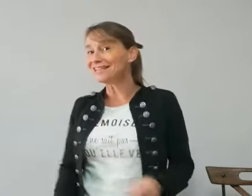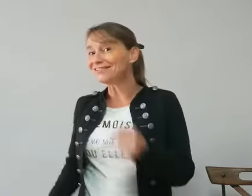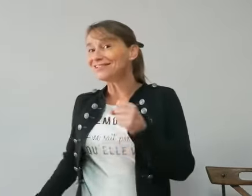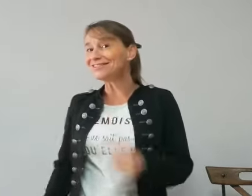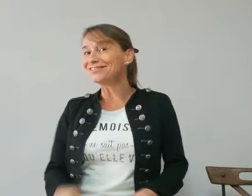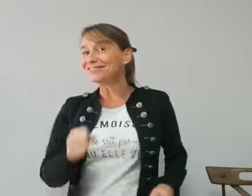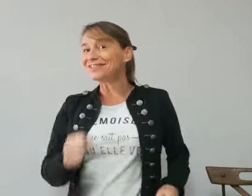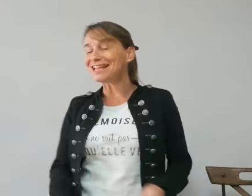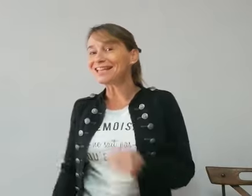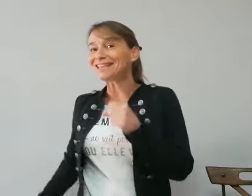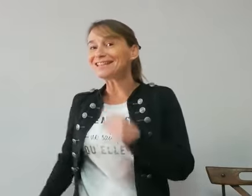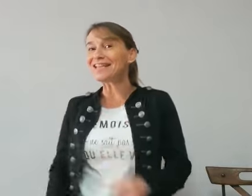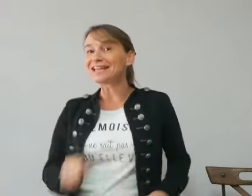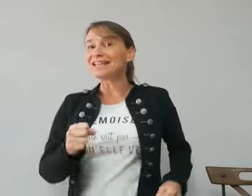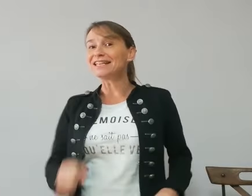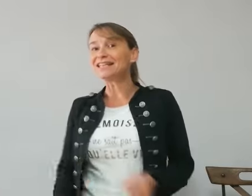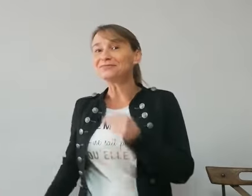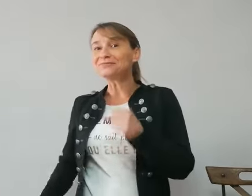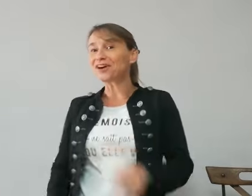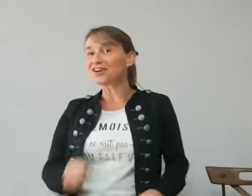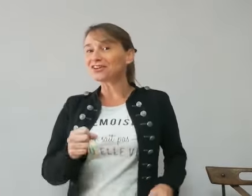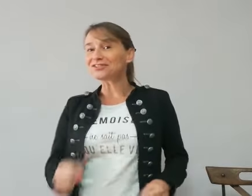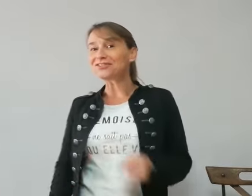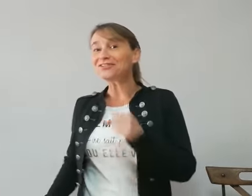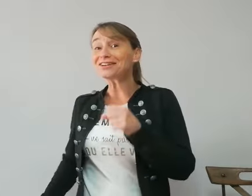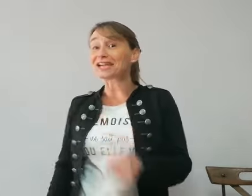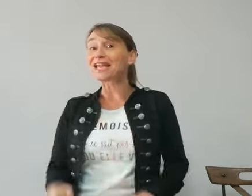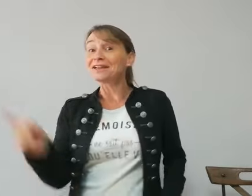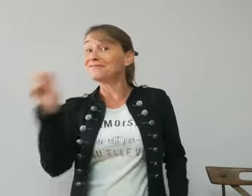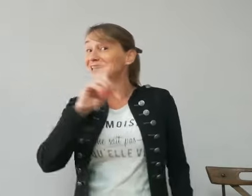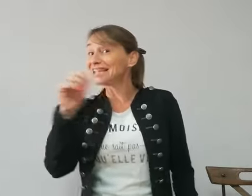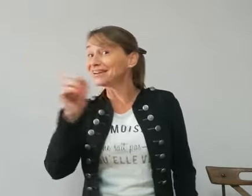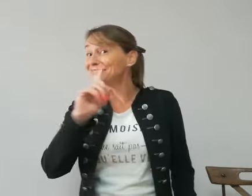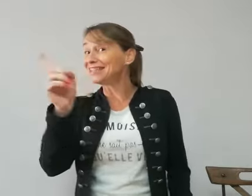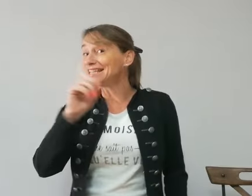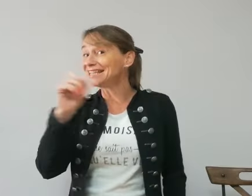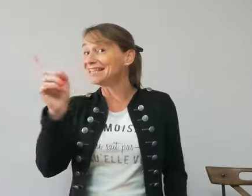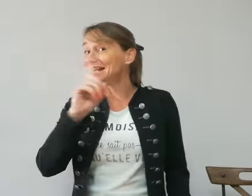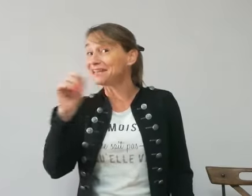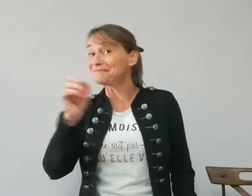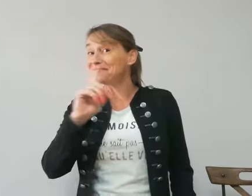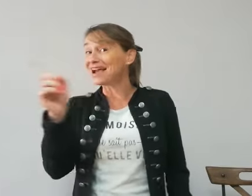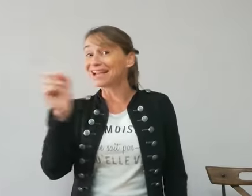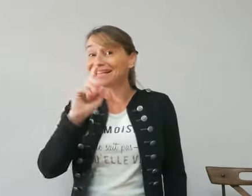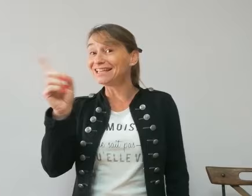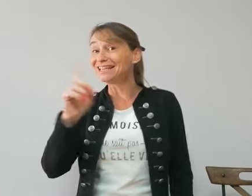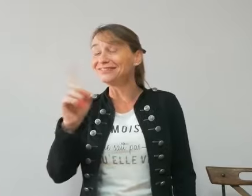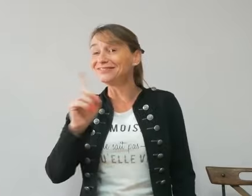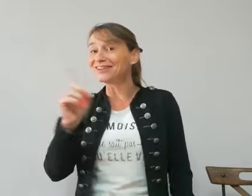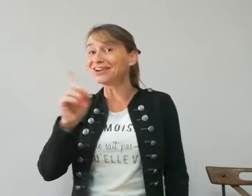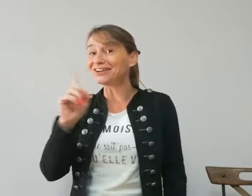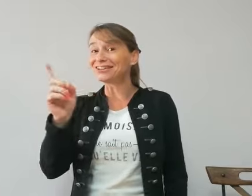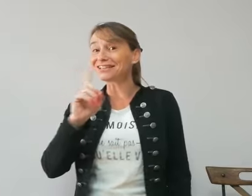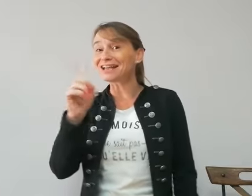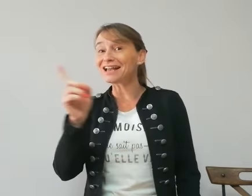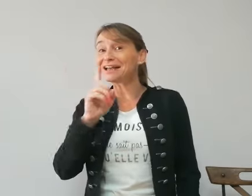le loup y était, il nous mangerait Mais comme il n'y est pas, il ne nous mangera